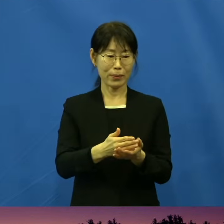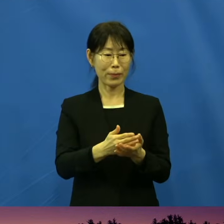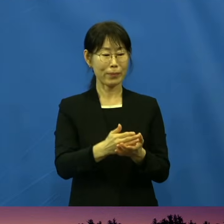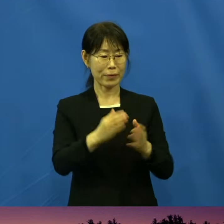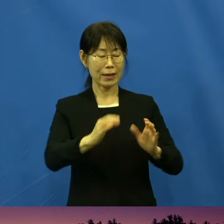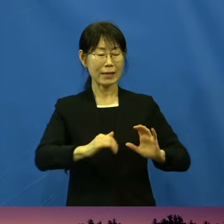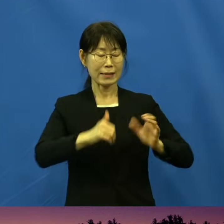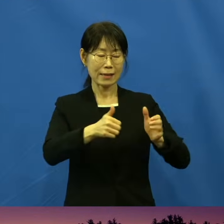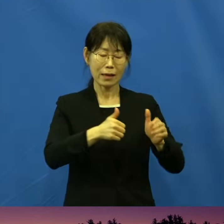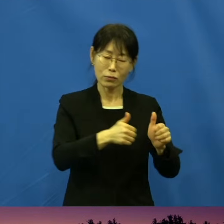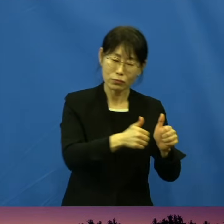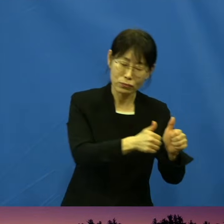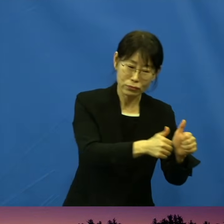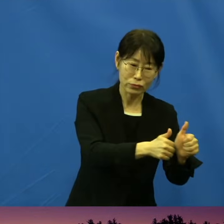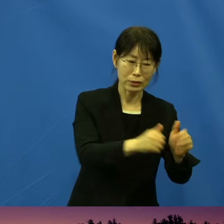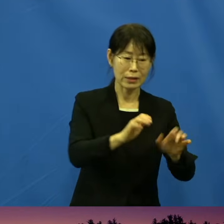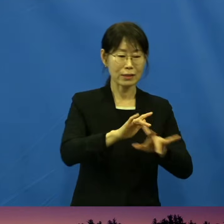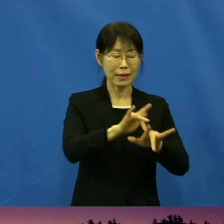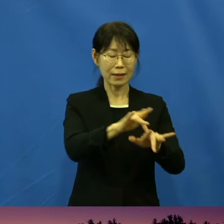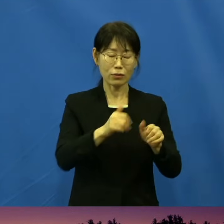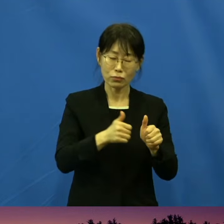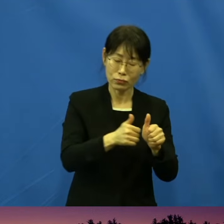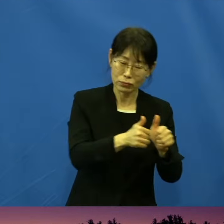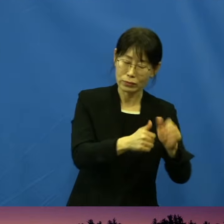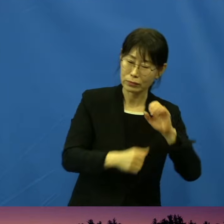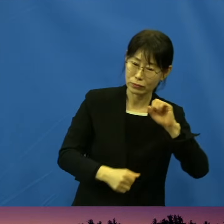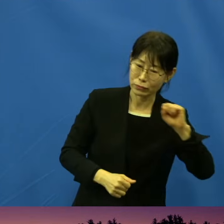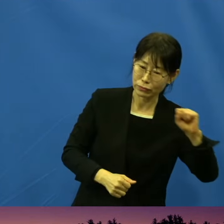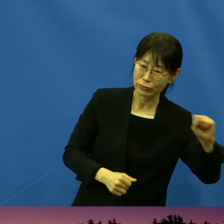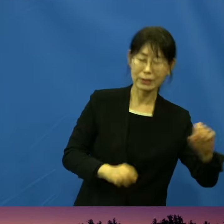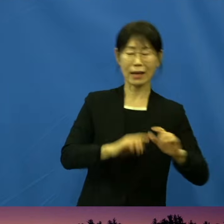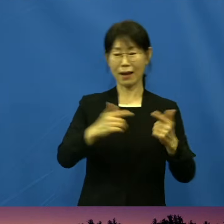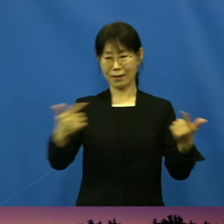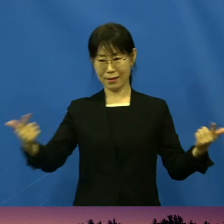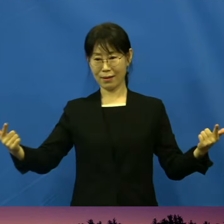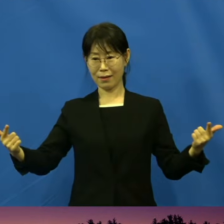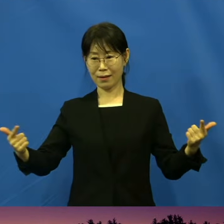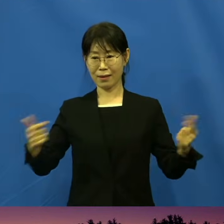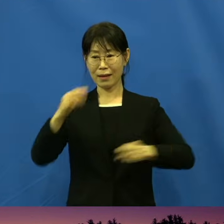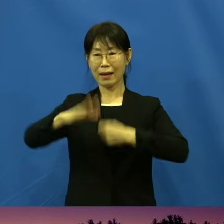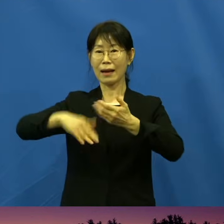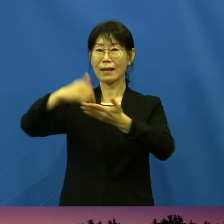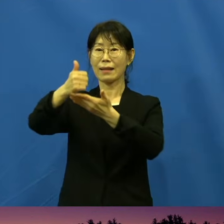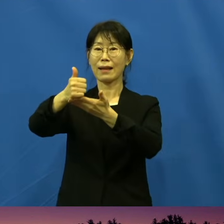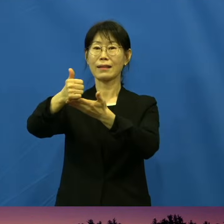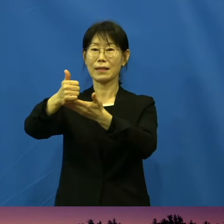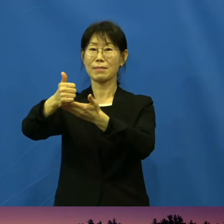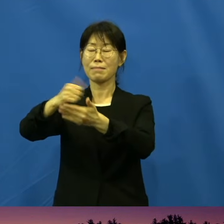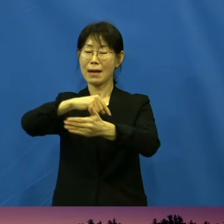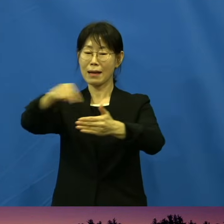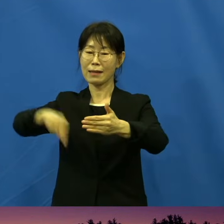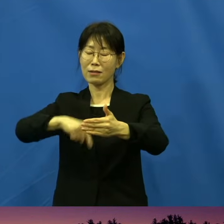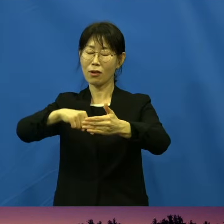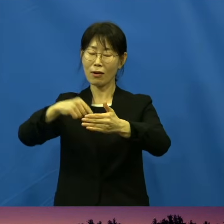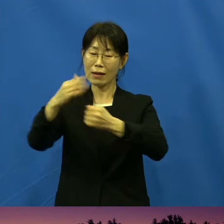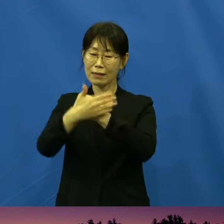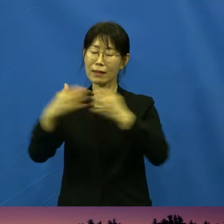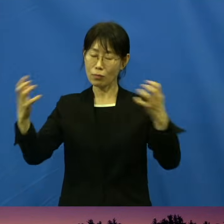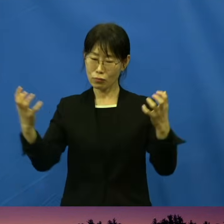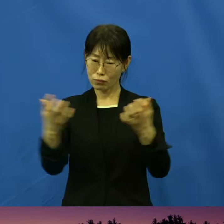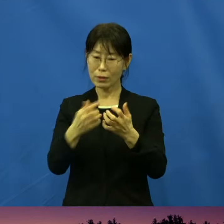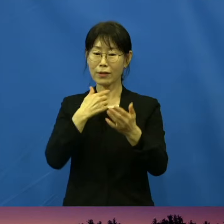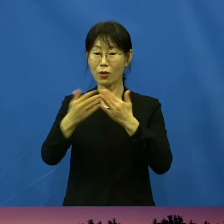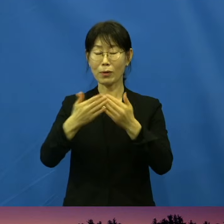지배에 사로잡히지 않는 이제 하나님 안에서의 풍성한 삶을 우리에게 약속하고 있습니다. 그래서 요한복음